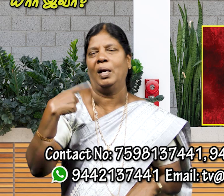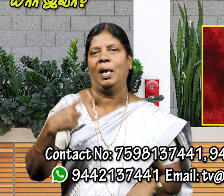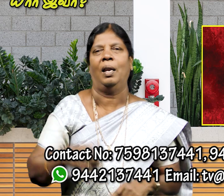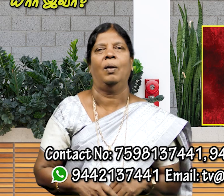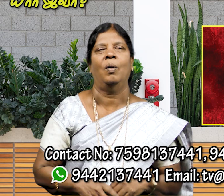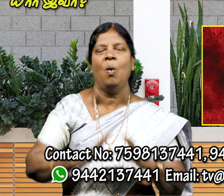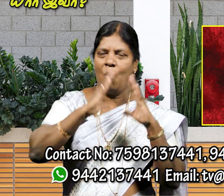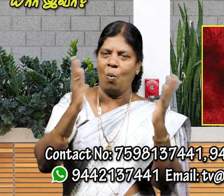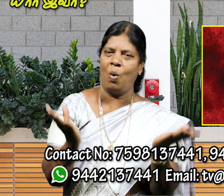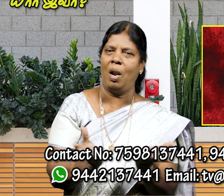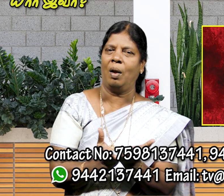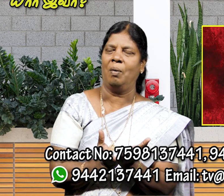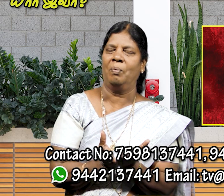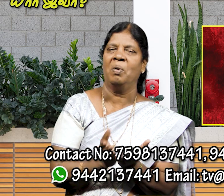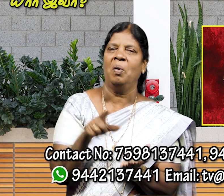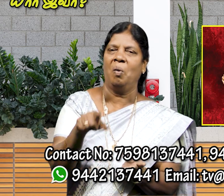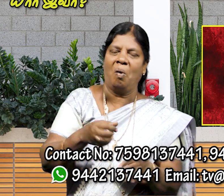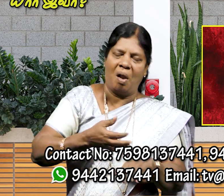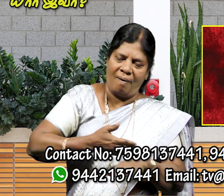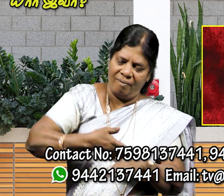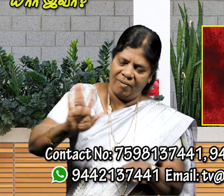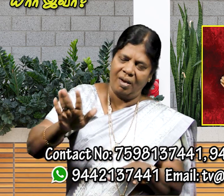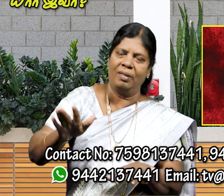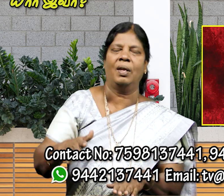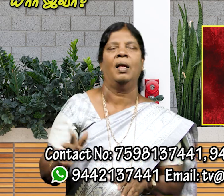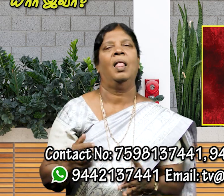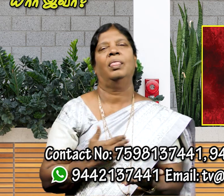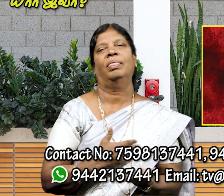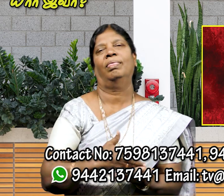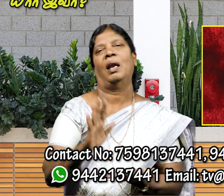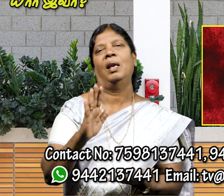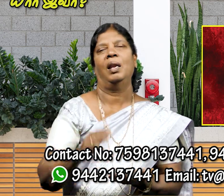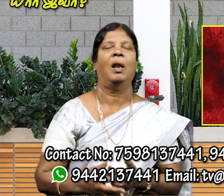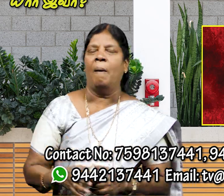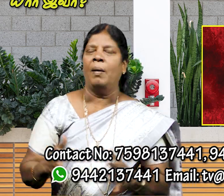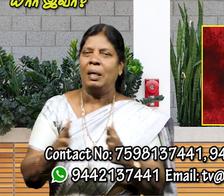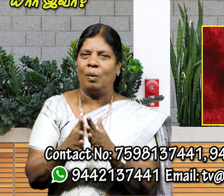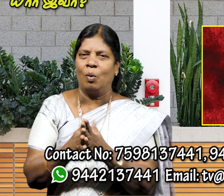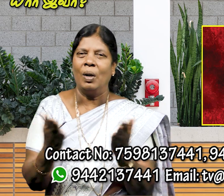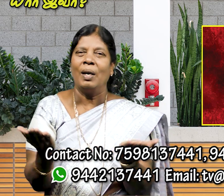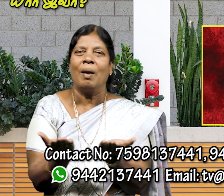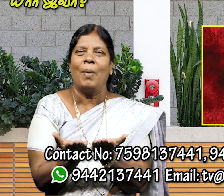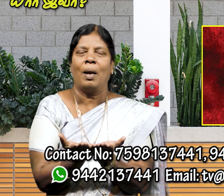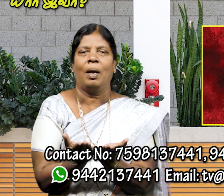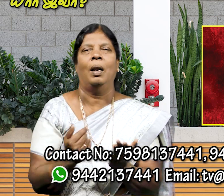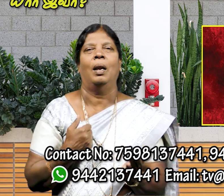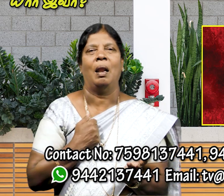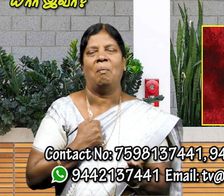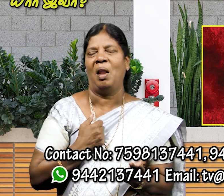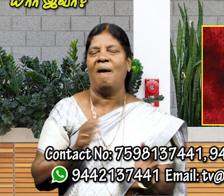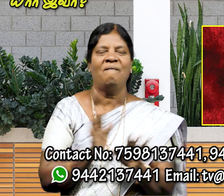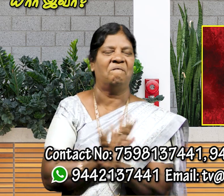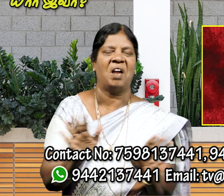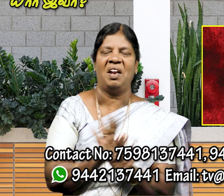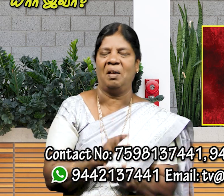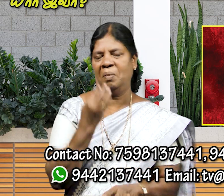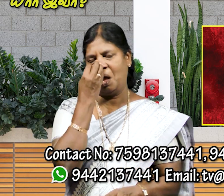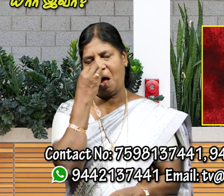வாழ்விலே உலகம் உங்களை ஒதுக்கி புறந்தள்ளினாலும், உலகம் சக சமுதாய